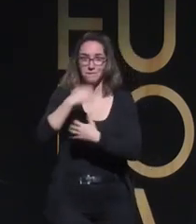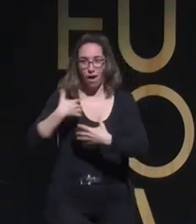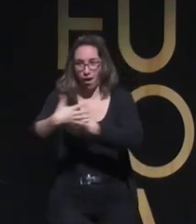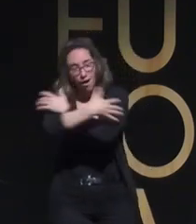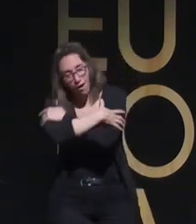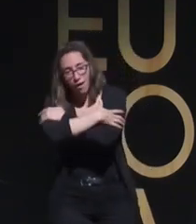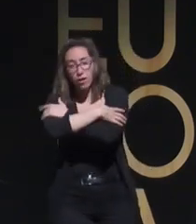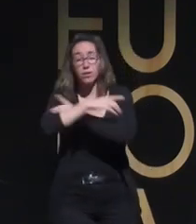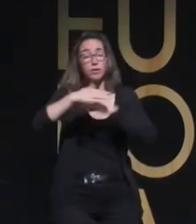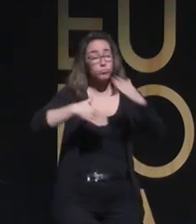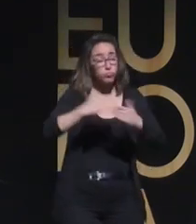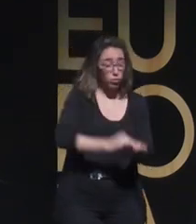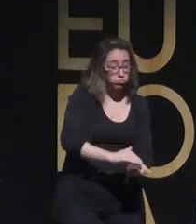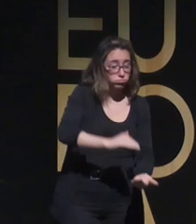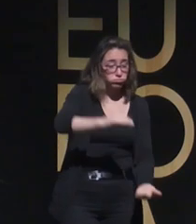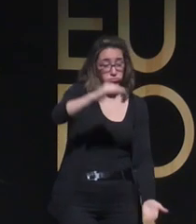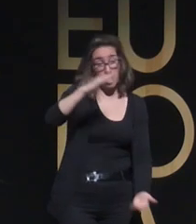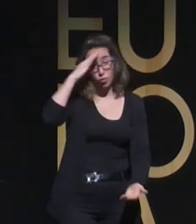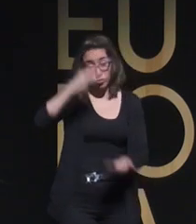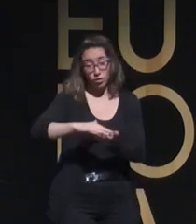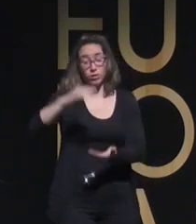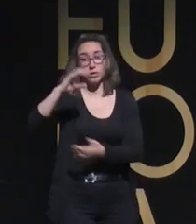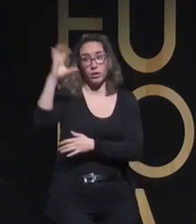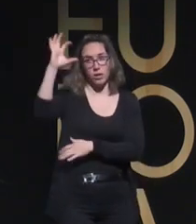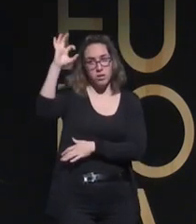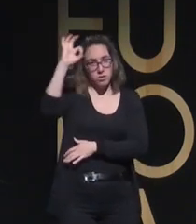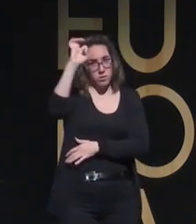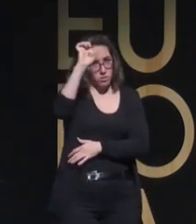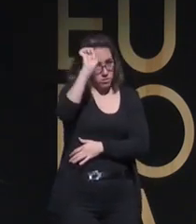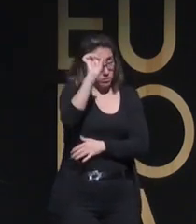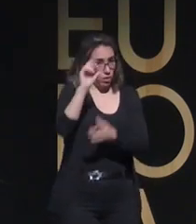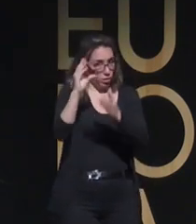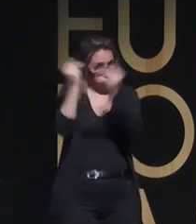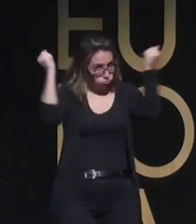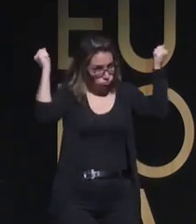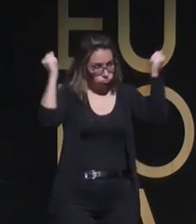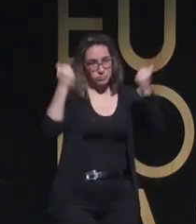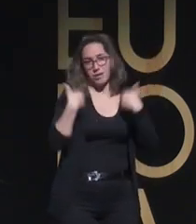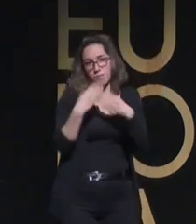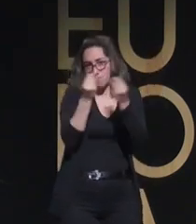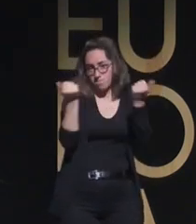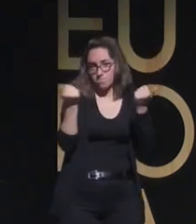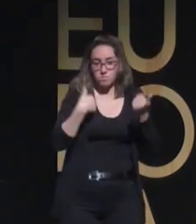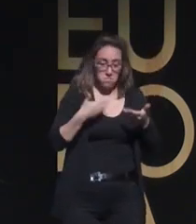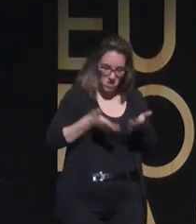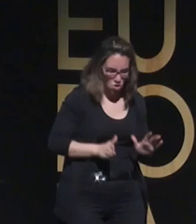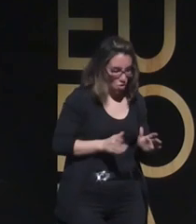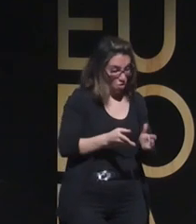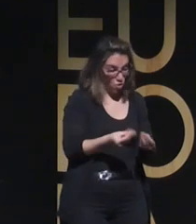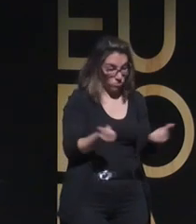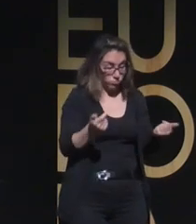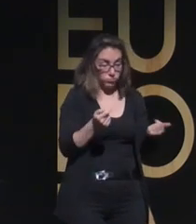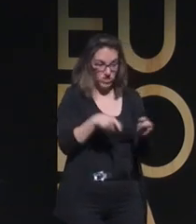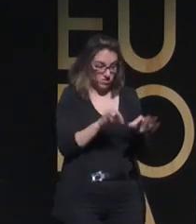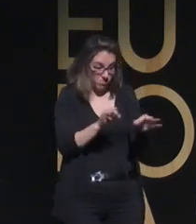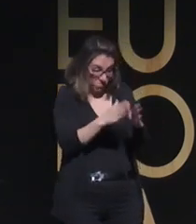Pero según van entrando en la adolescencia, van entrando en luna nueva. O sea, desaparece. ¿Dónde está la luna? Va menguando aquello, ¿no? Mi hijo no está. O sea, esa voz